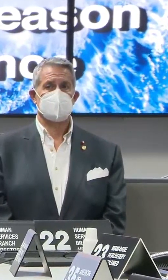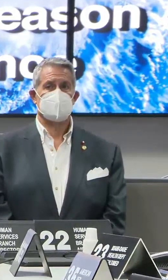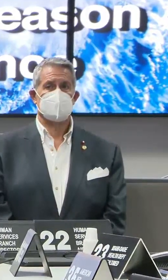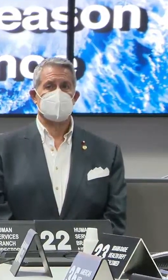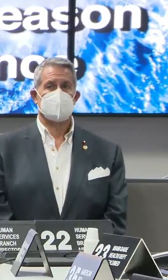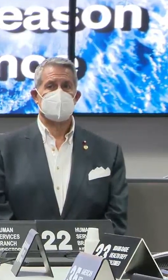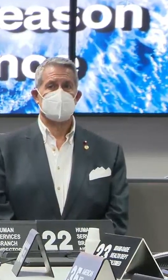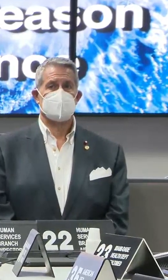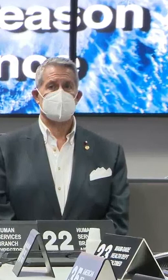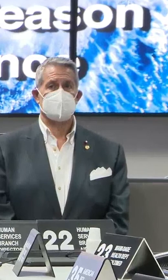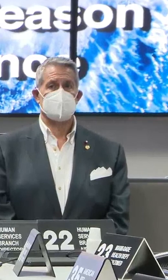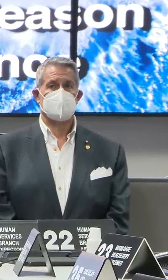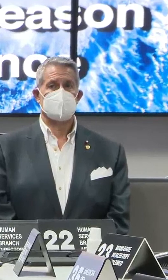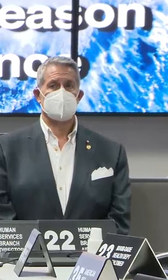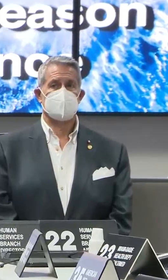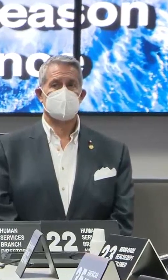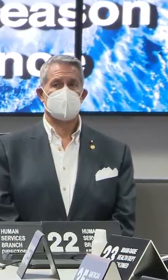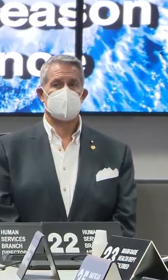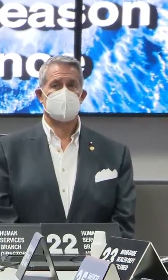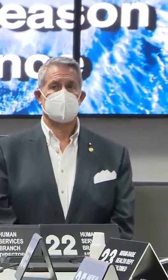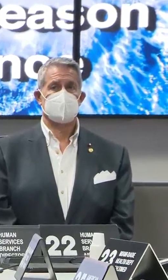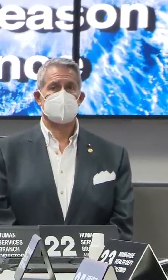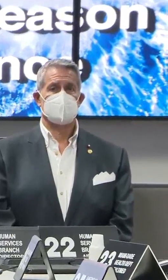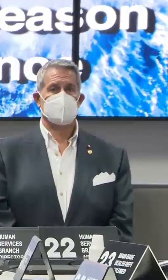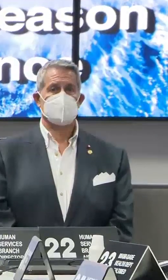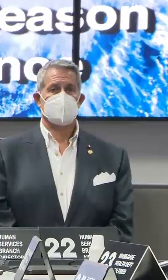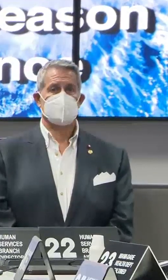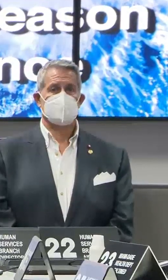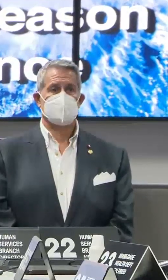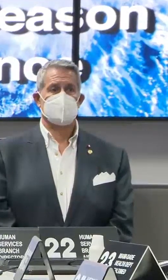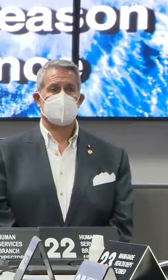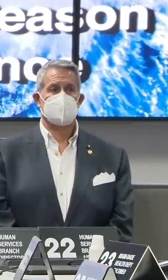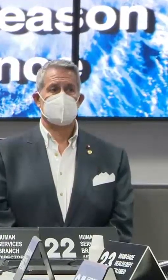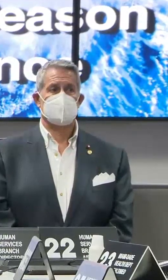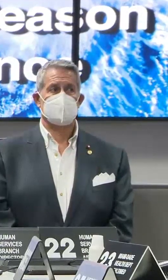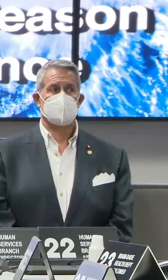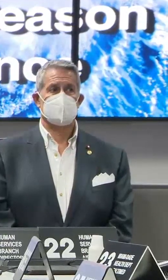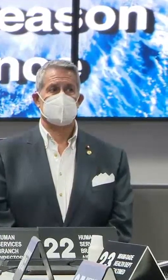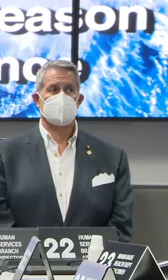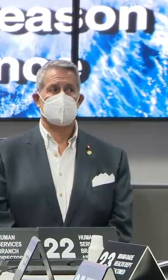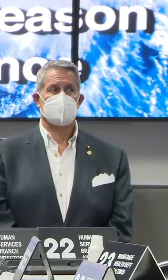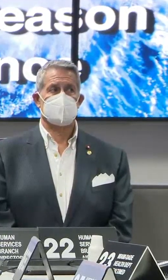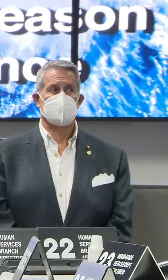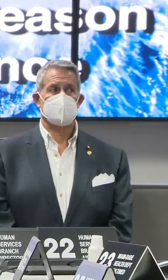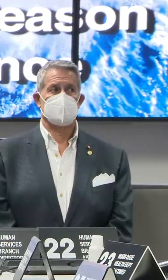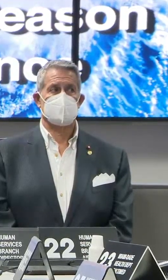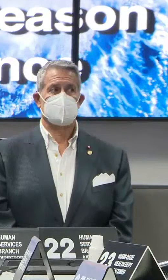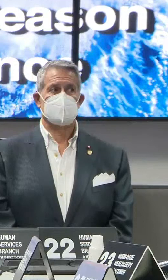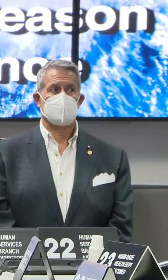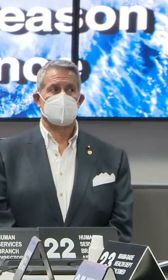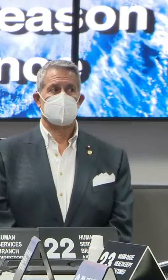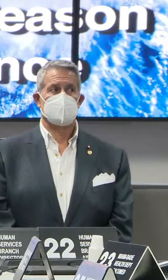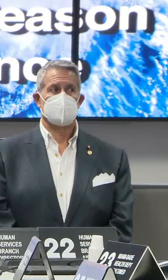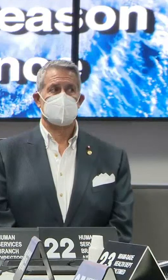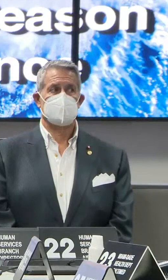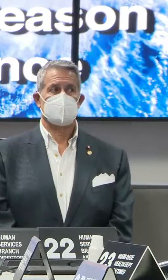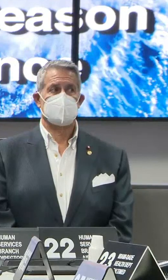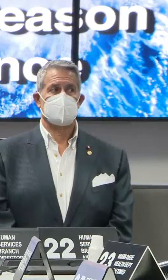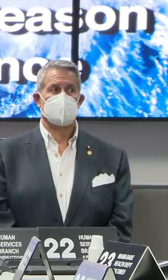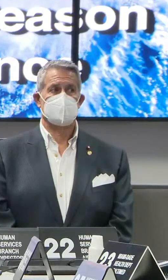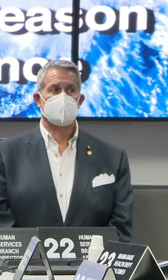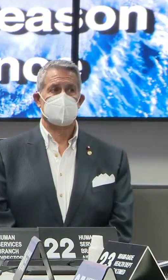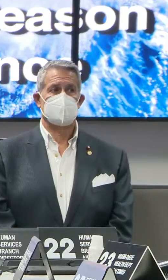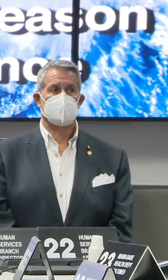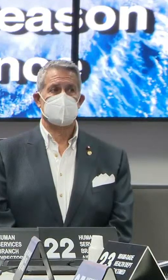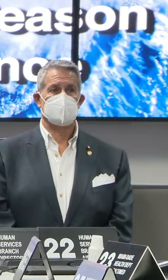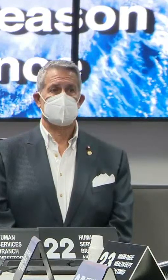de lo normal, con entre 13 y 19 tormentas nombradas. 10 de esas tormentas podrían ser huracanes